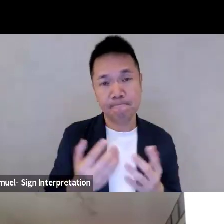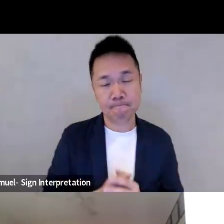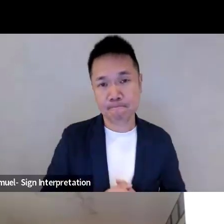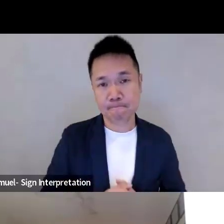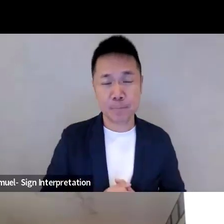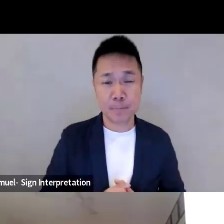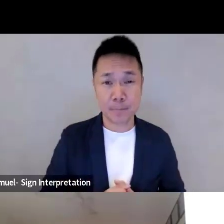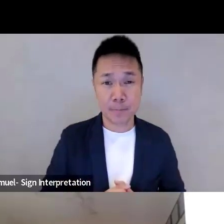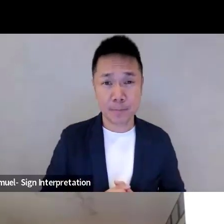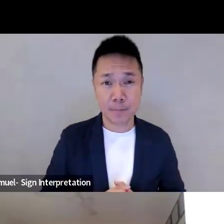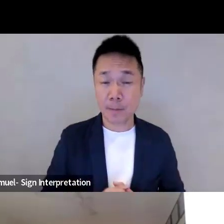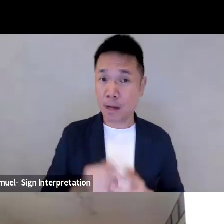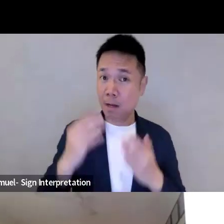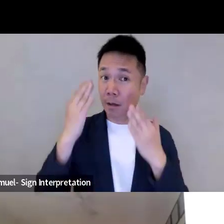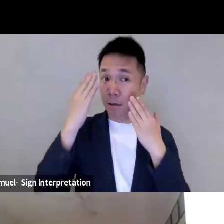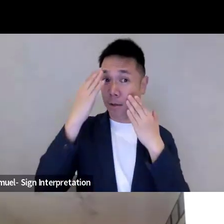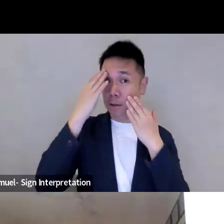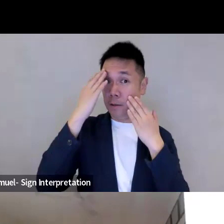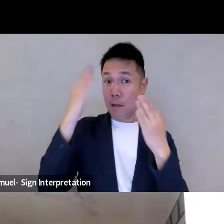做。